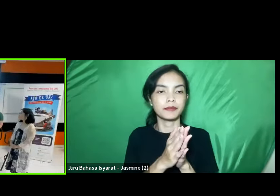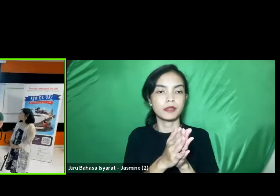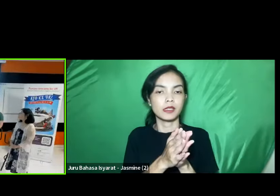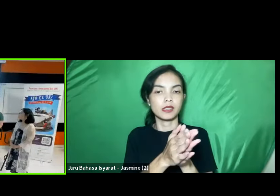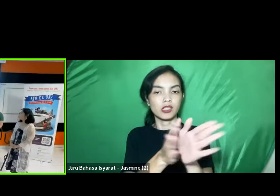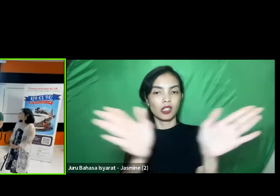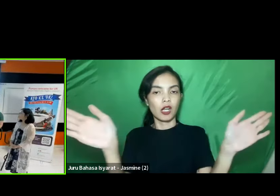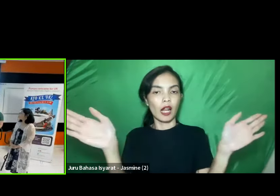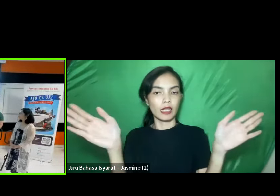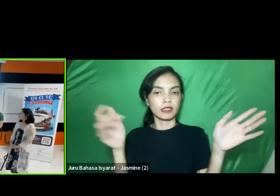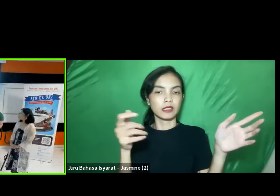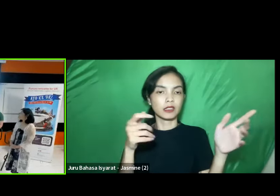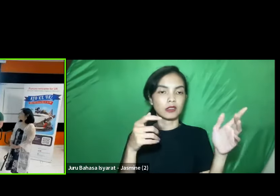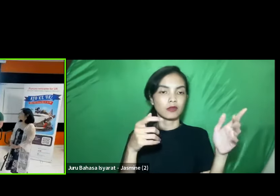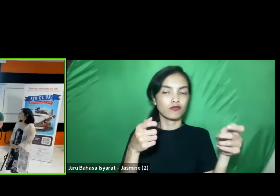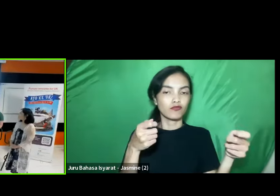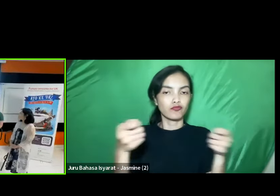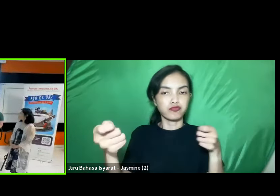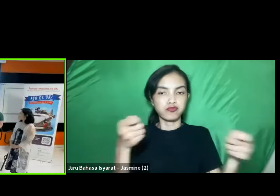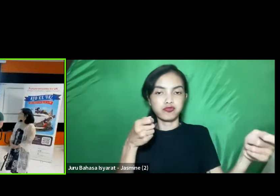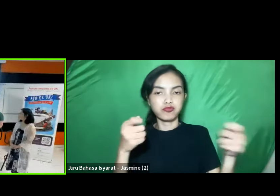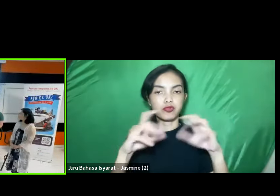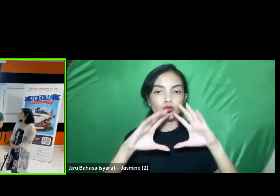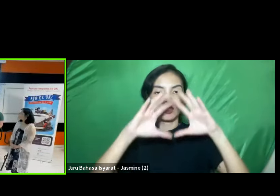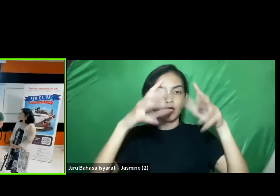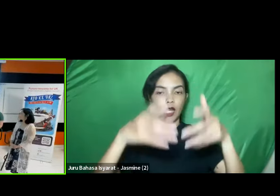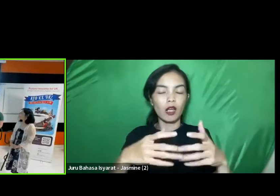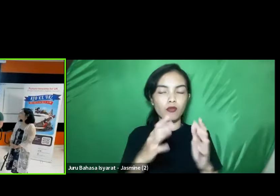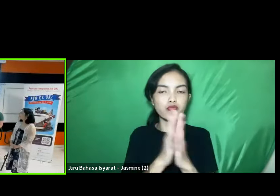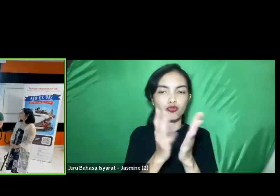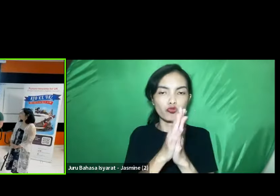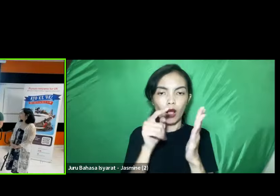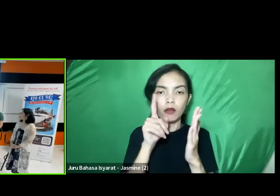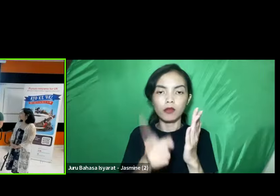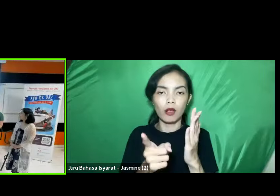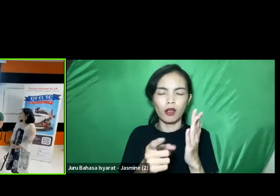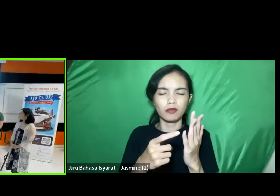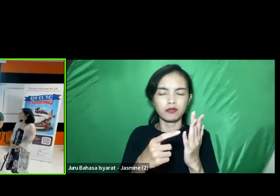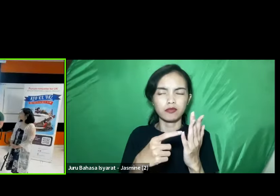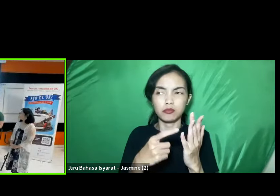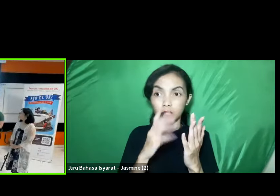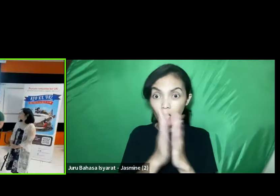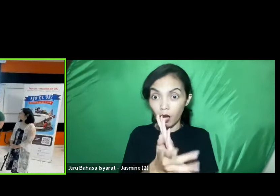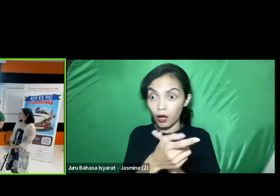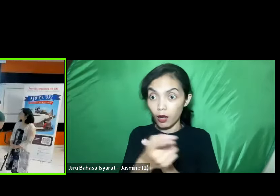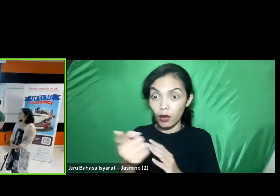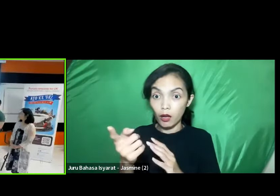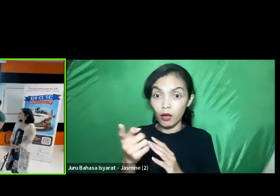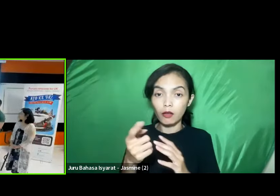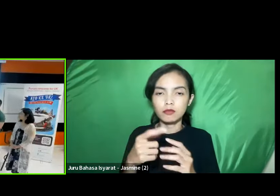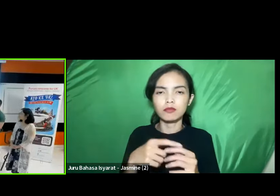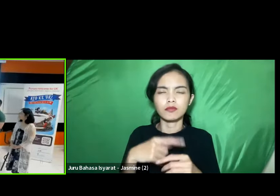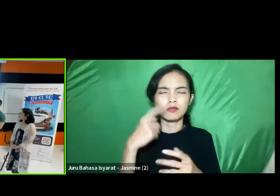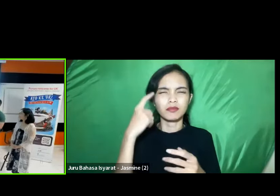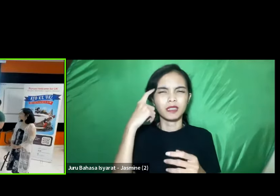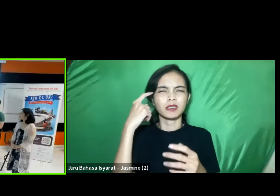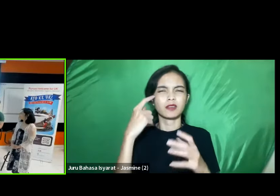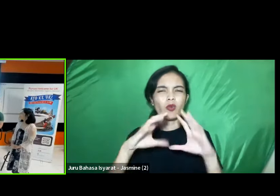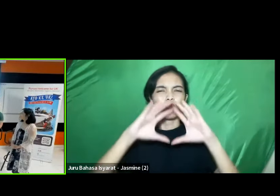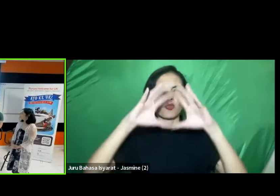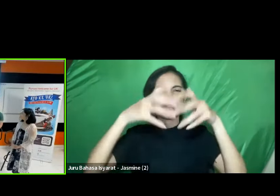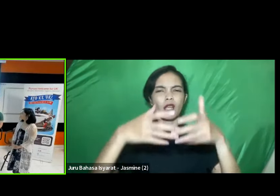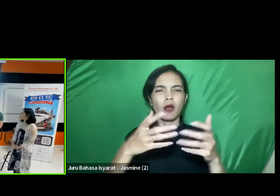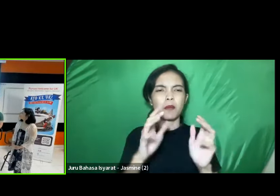ada yang baca gak ya pokoknya pernah lihat cover gitu ya jadi kita pikir-pikir di dunia itu jangan-jangan lebih